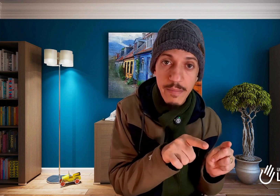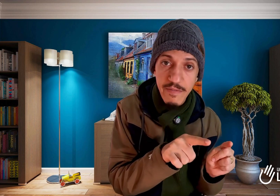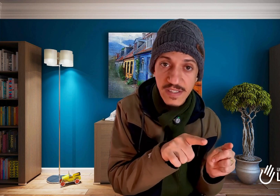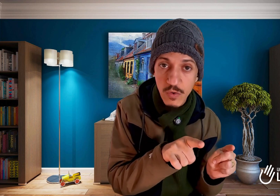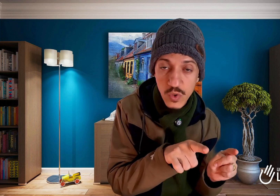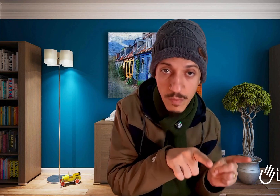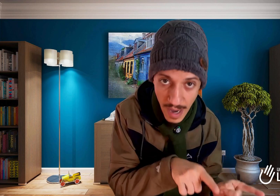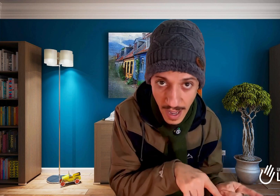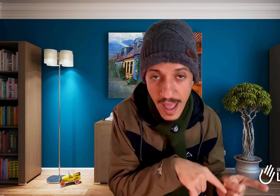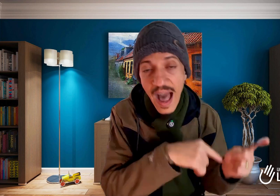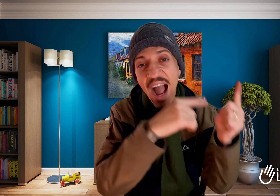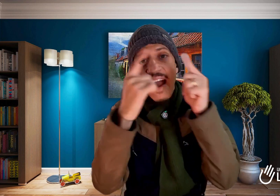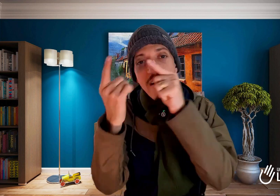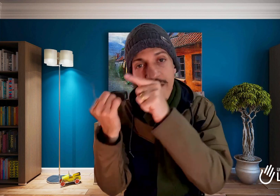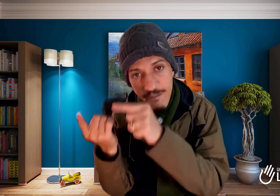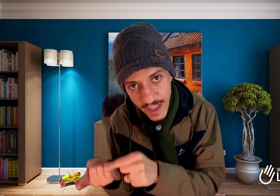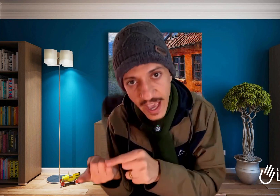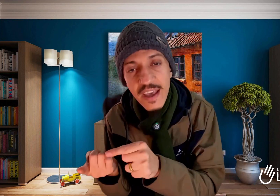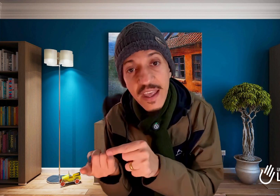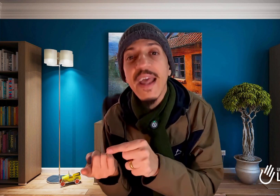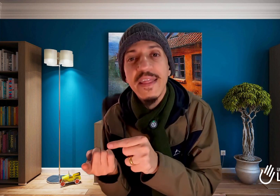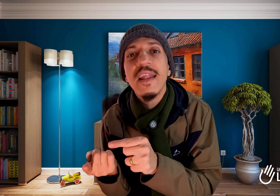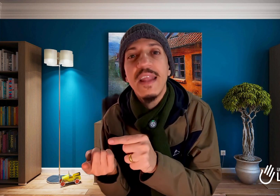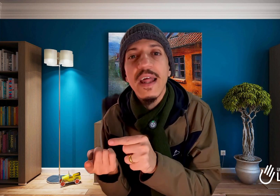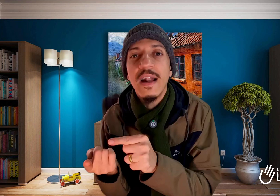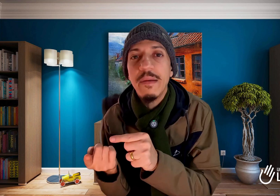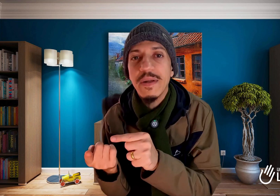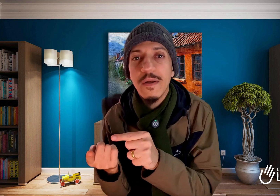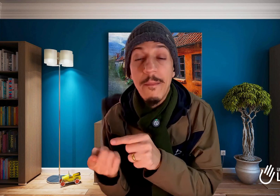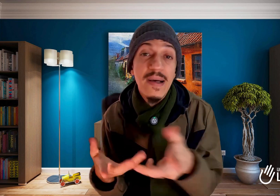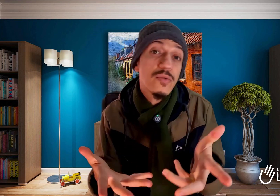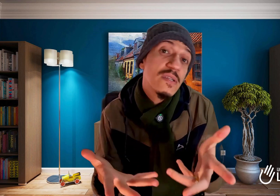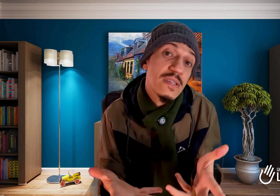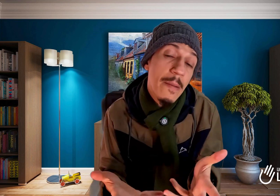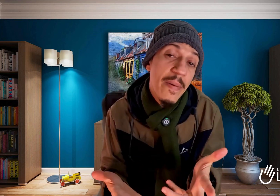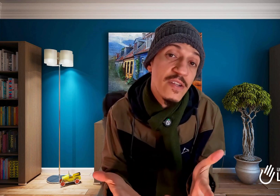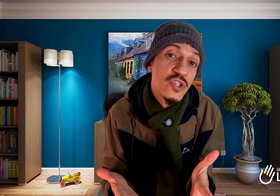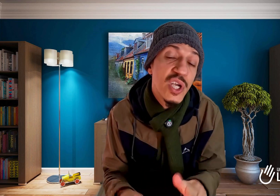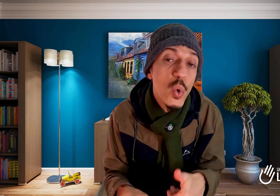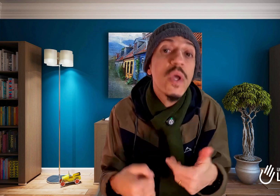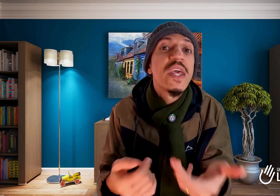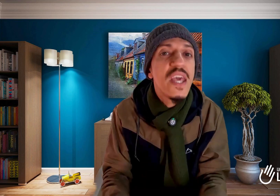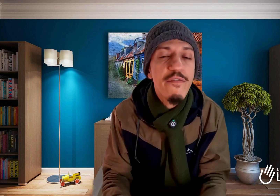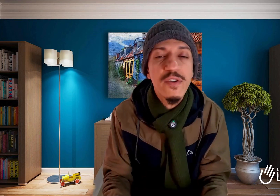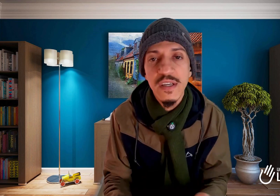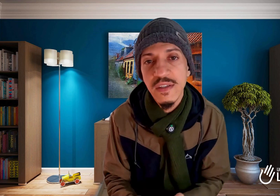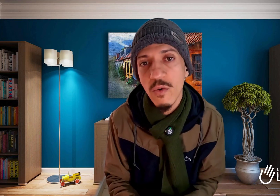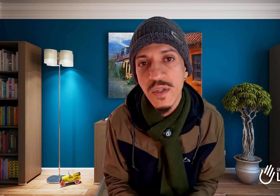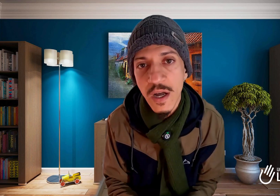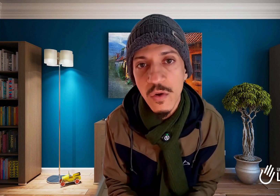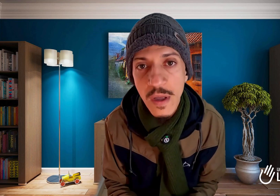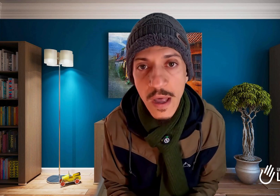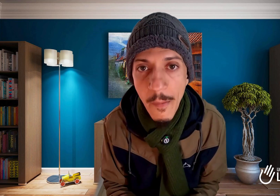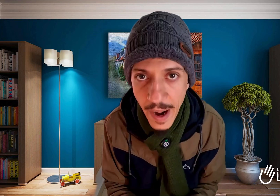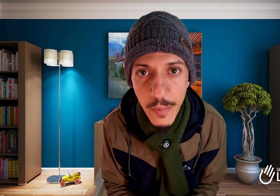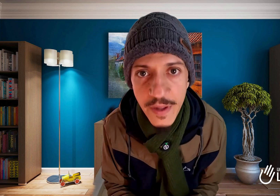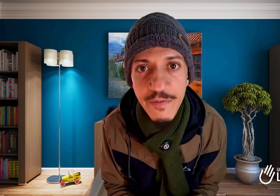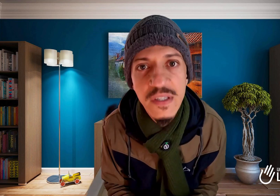se acostumar a ver e entender a Libras. Mas tudo isso depende de o que você está usando para poder fazer isso.